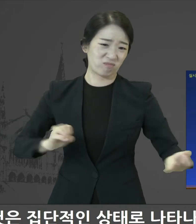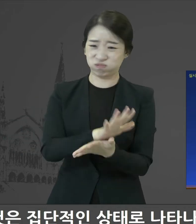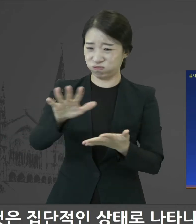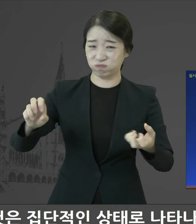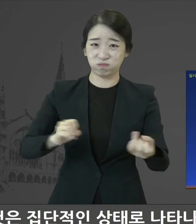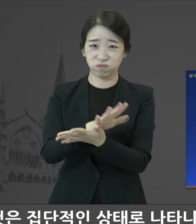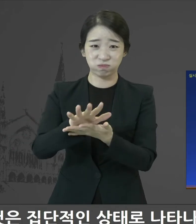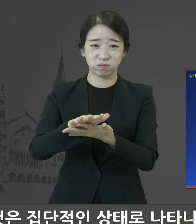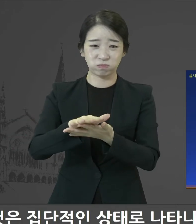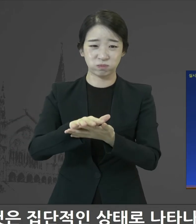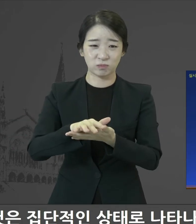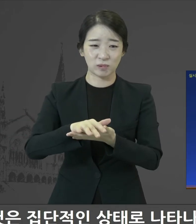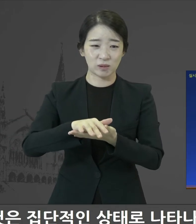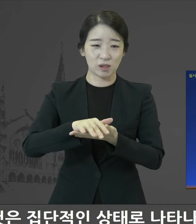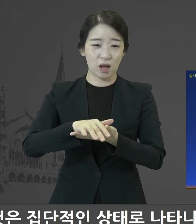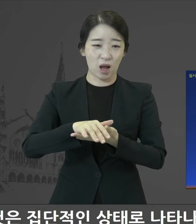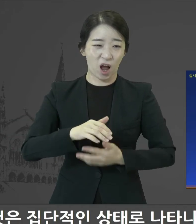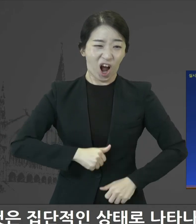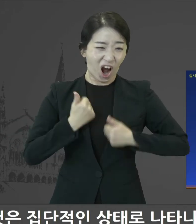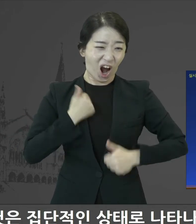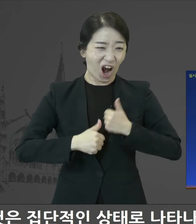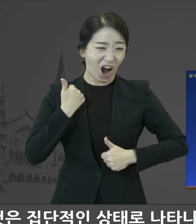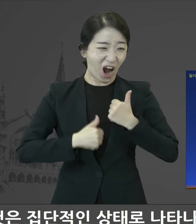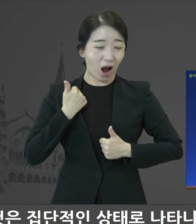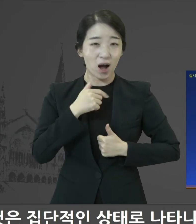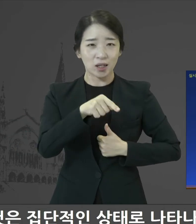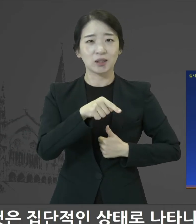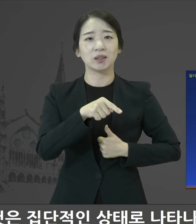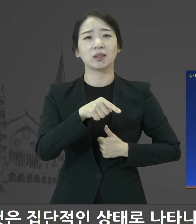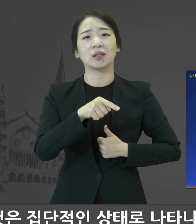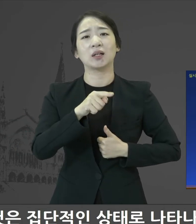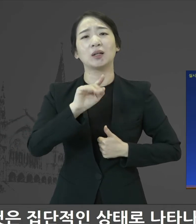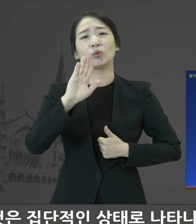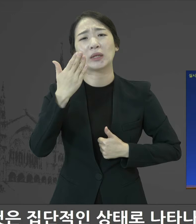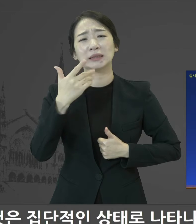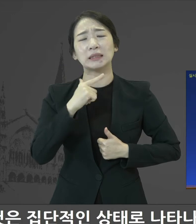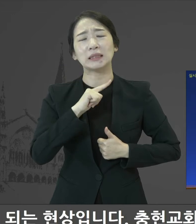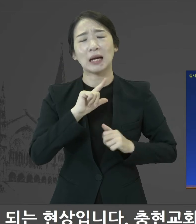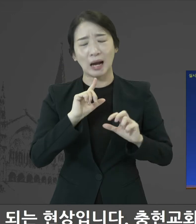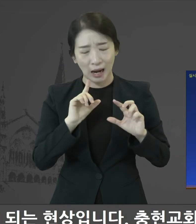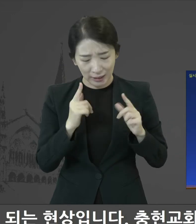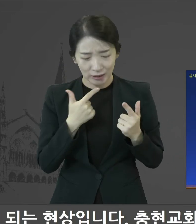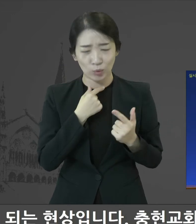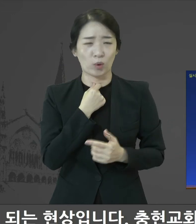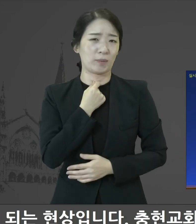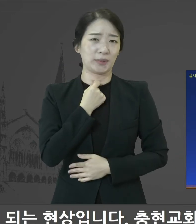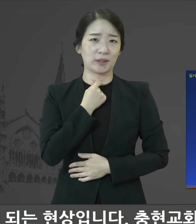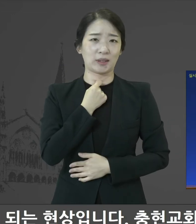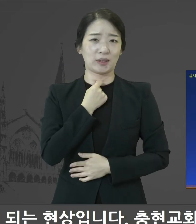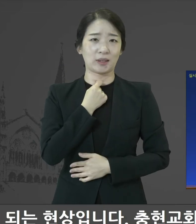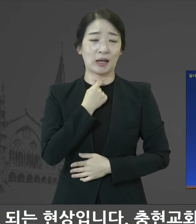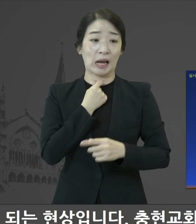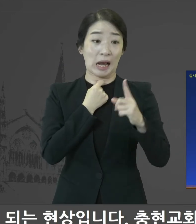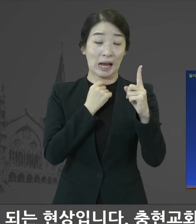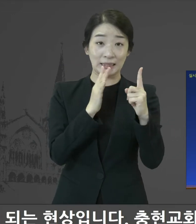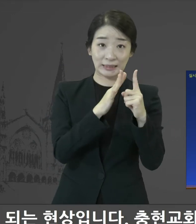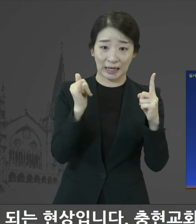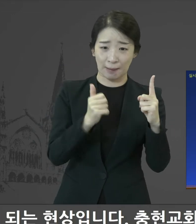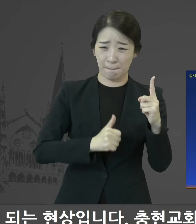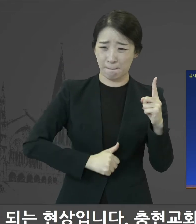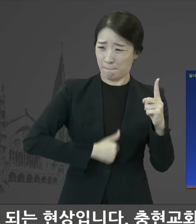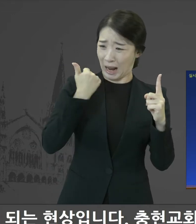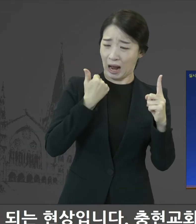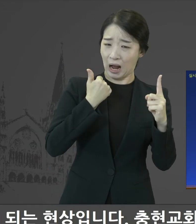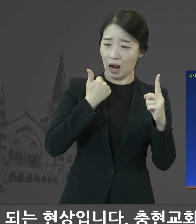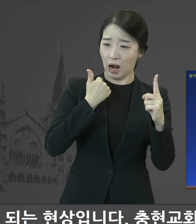현상 다시는 있지 않기를 주 안에서 소망합니다. 이 분노가 한 사람이 터져도 그게 이